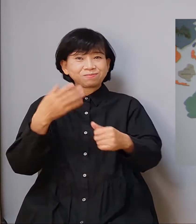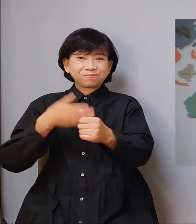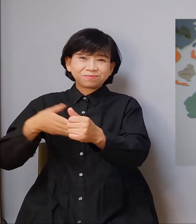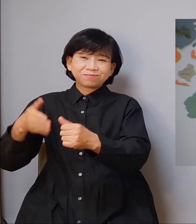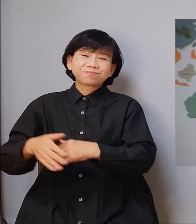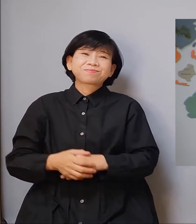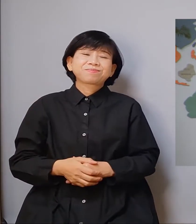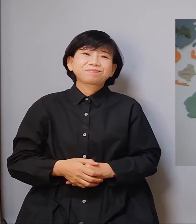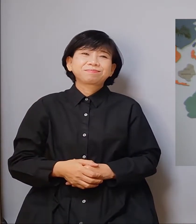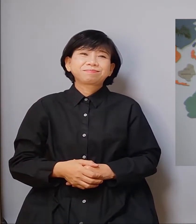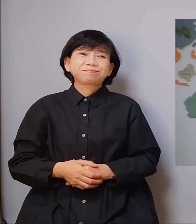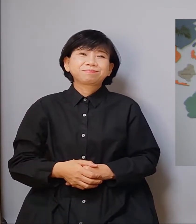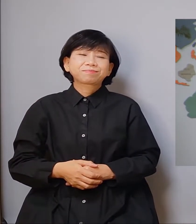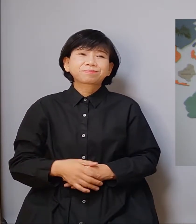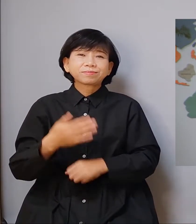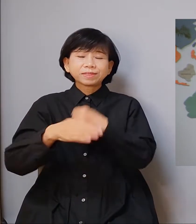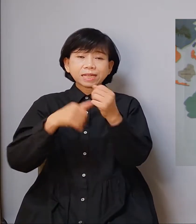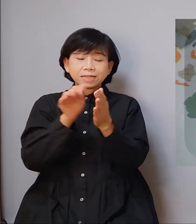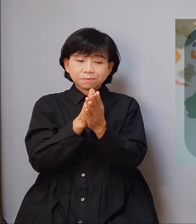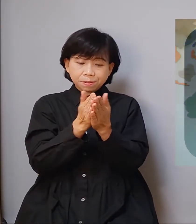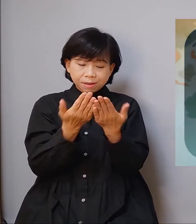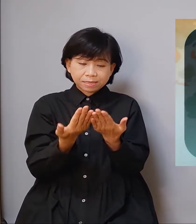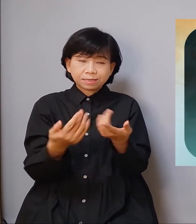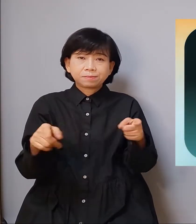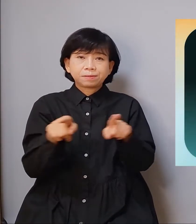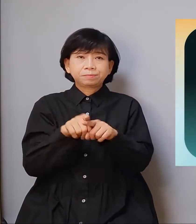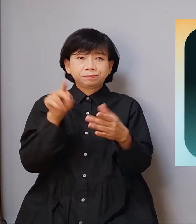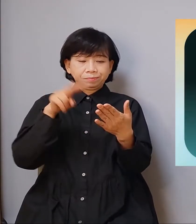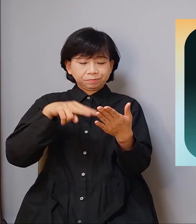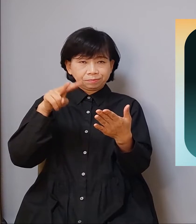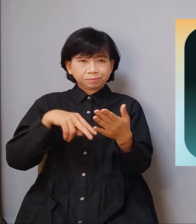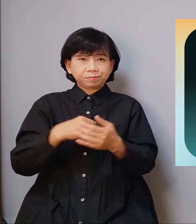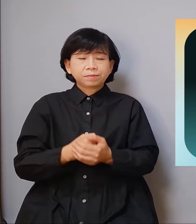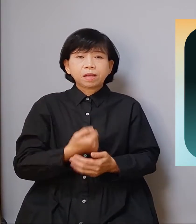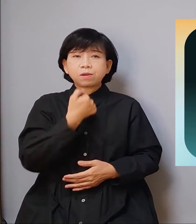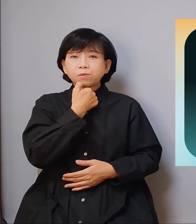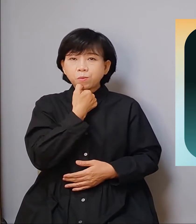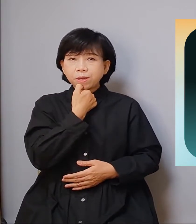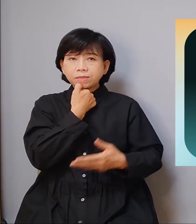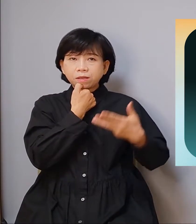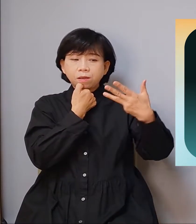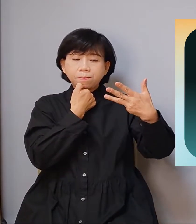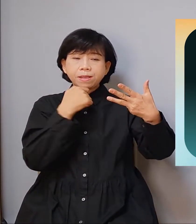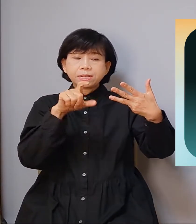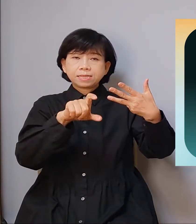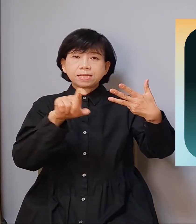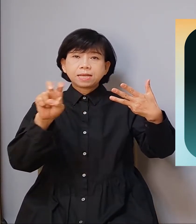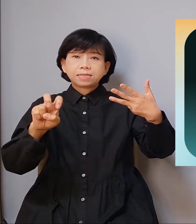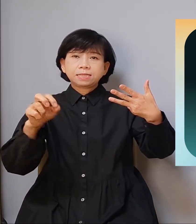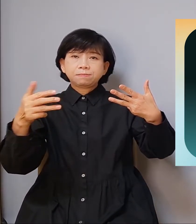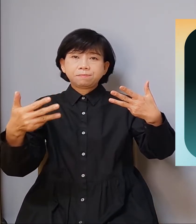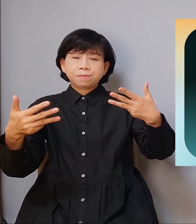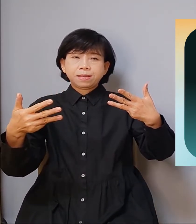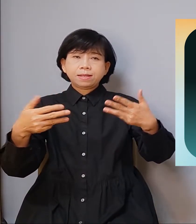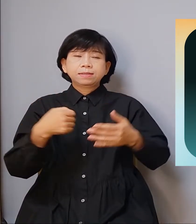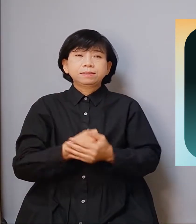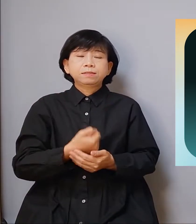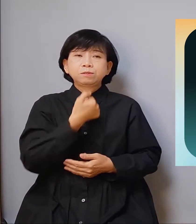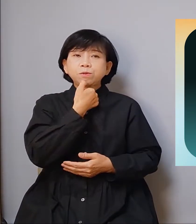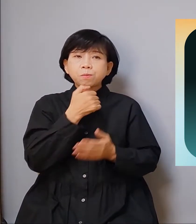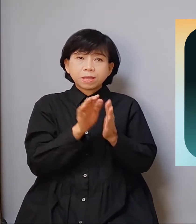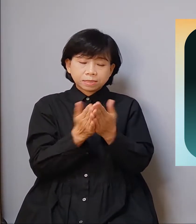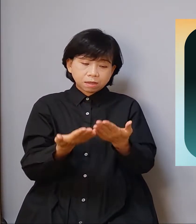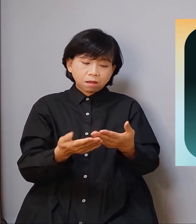나누시면 좋겠습니다. 우리 하나님의 말씀 같이 보도록 하겠습니다. 로마서 8장 28절입니다. 은혜 받으실 하나님의